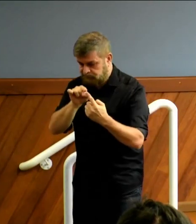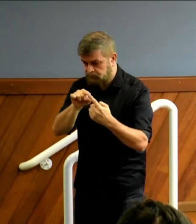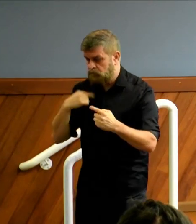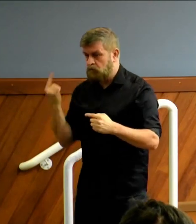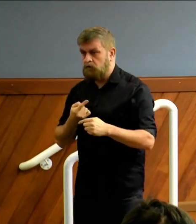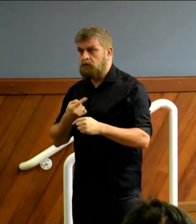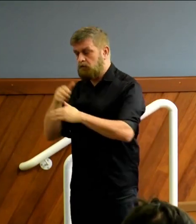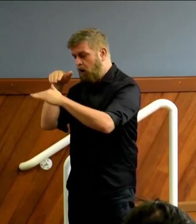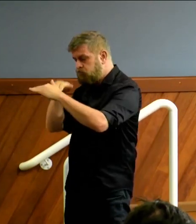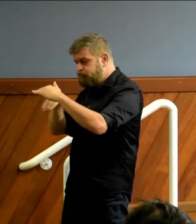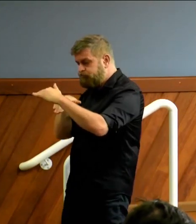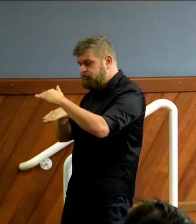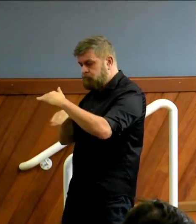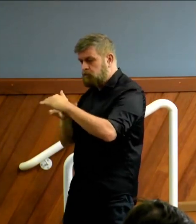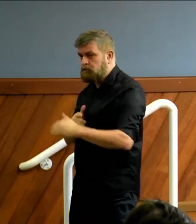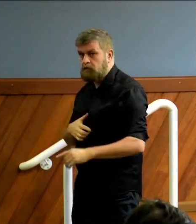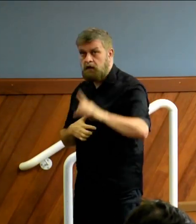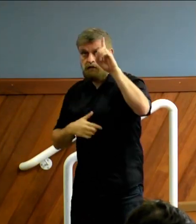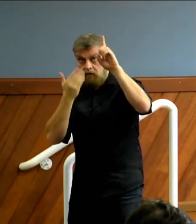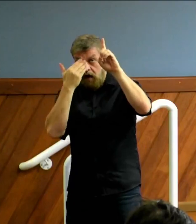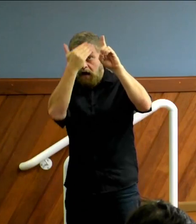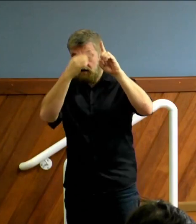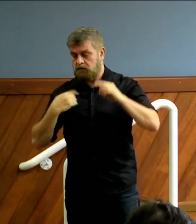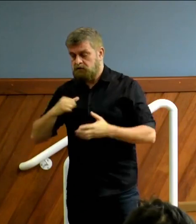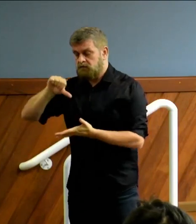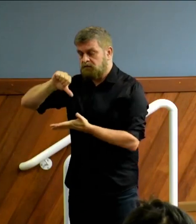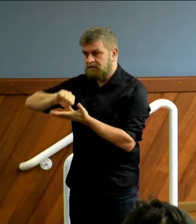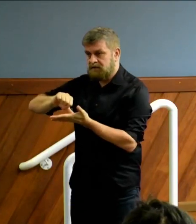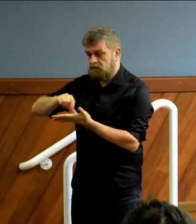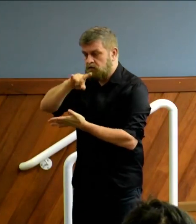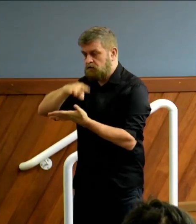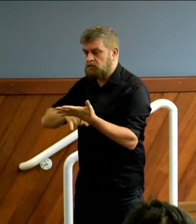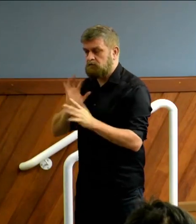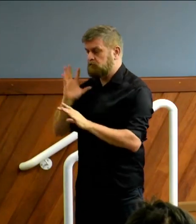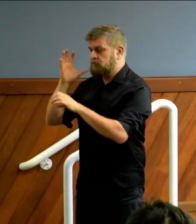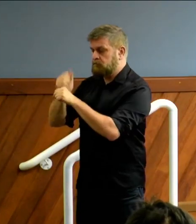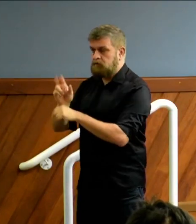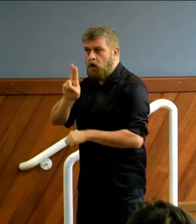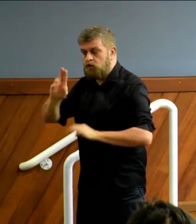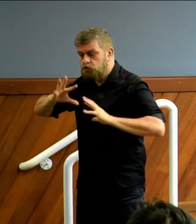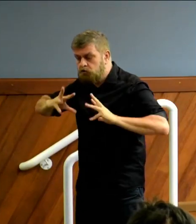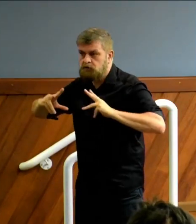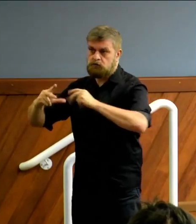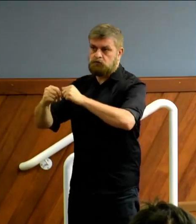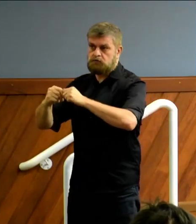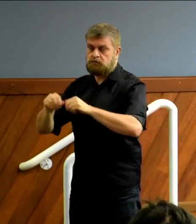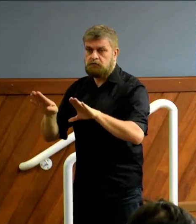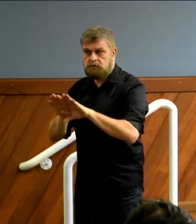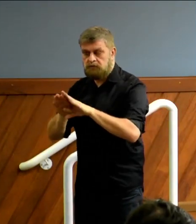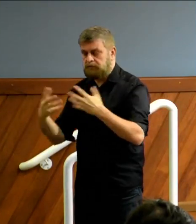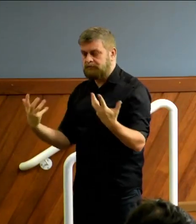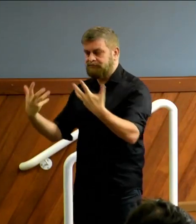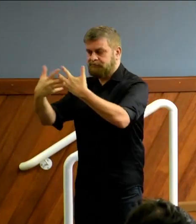um arquivo, então vamos usar. Graças a Deus o Semion Centro de Documentação. Então nós somos uma doideira, a gente usa tudo, né? Tudo e nada. Então a gente